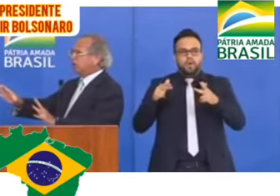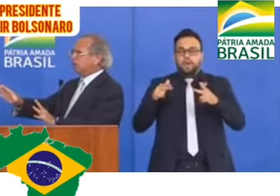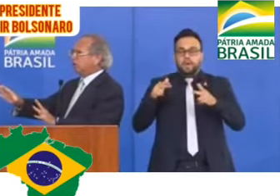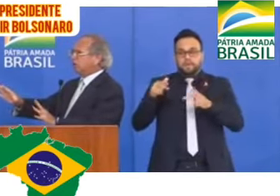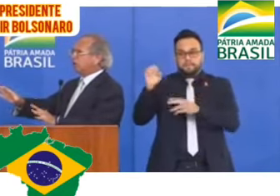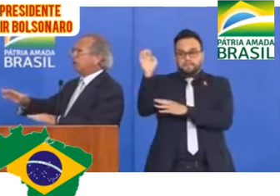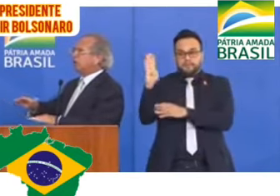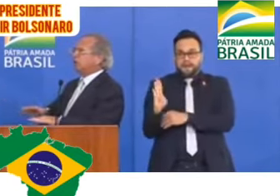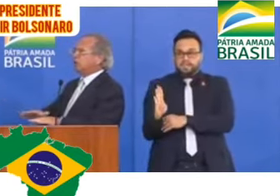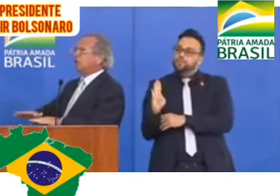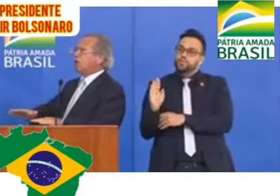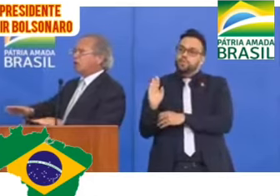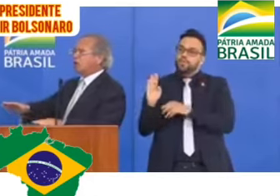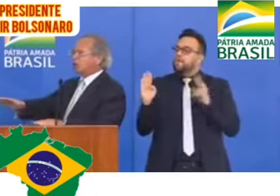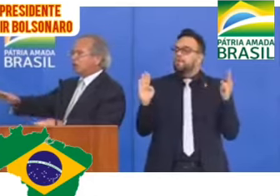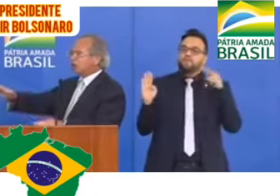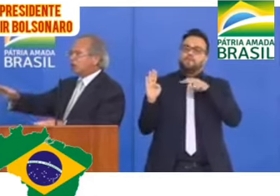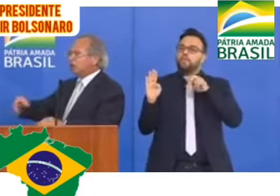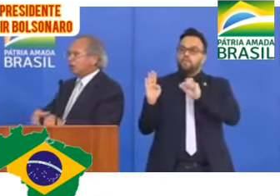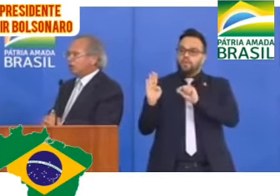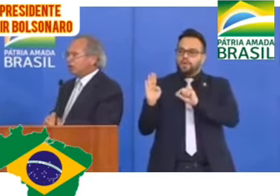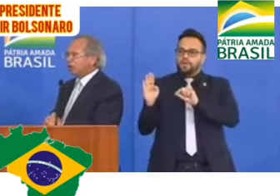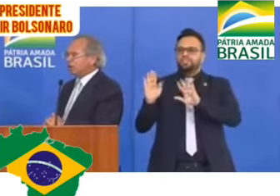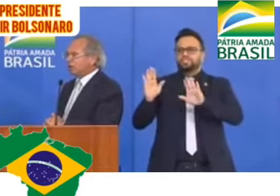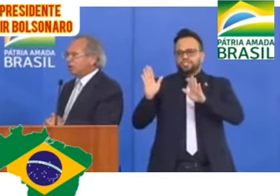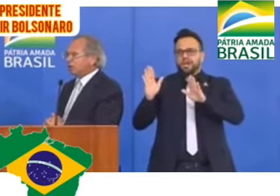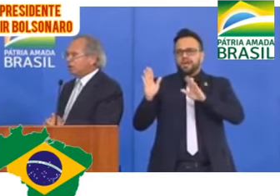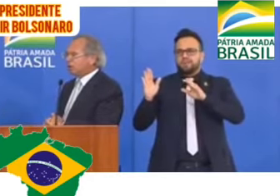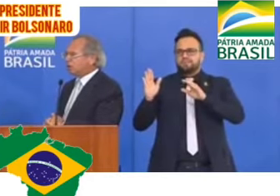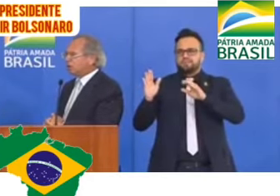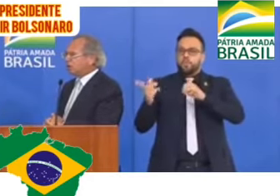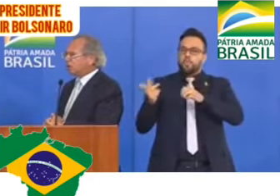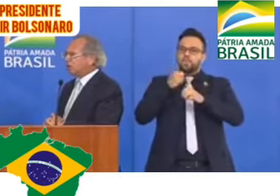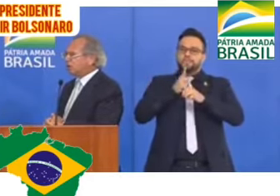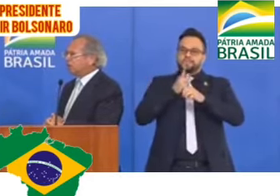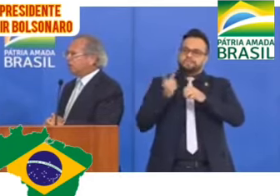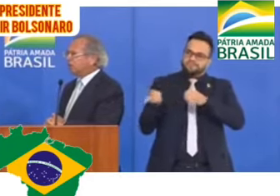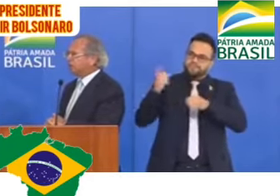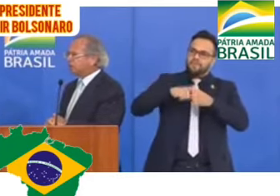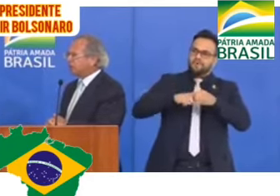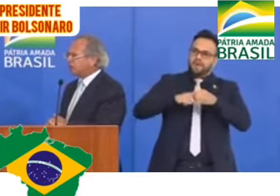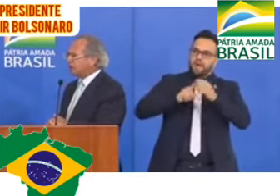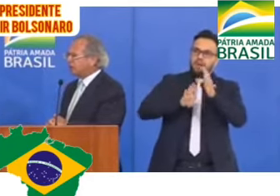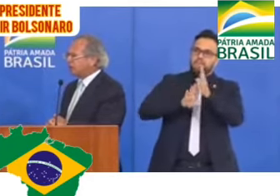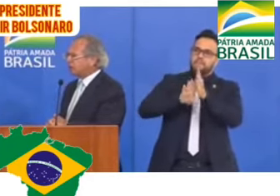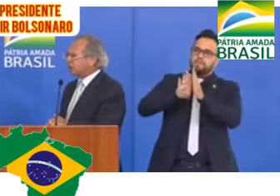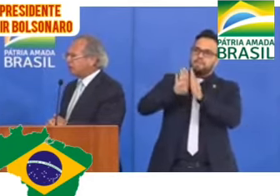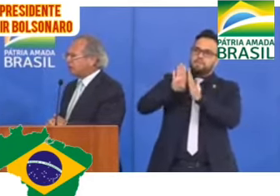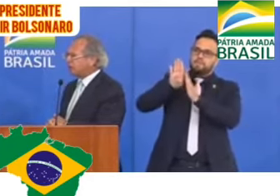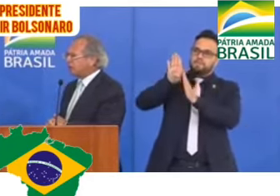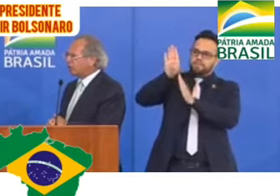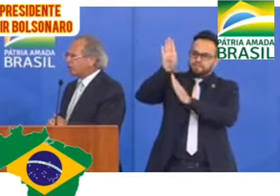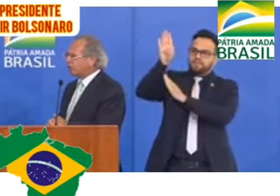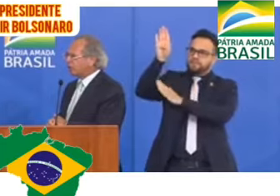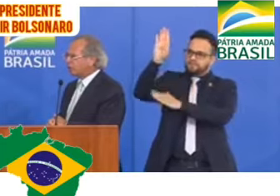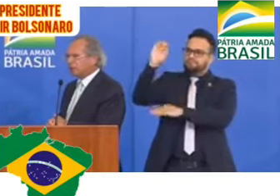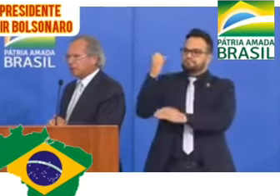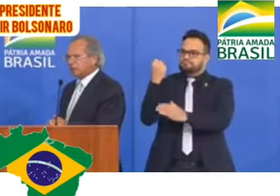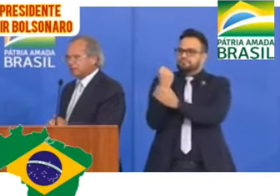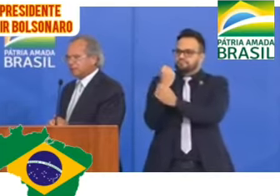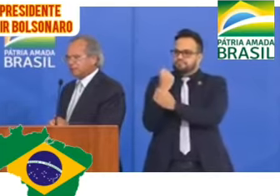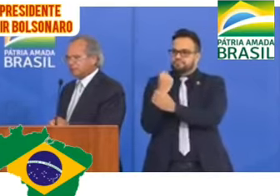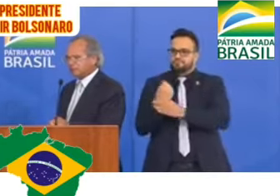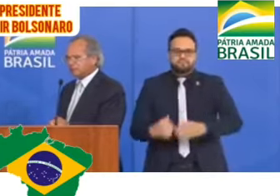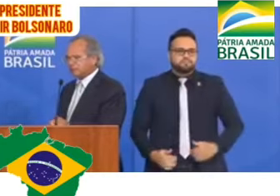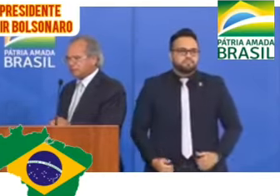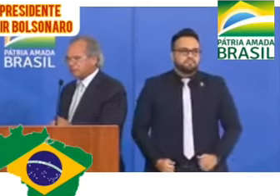ano seguinte, já está de volta ao trilho do crescimento sustentável, que é onde nós estávamos